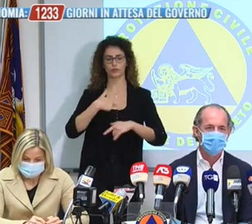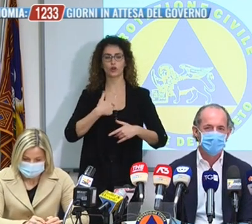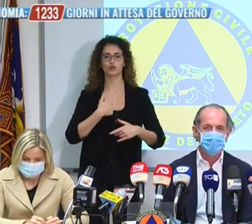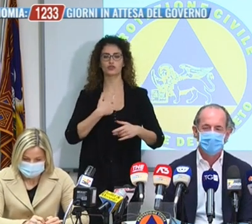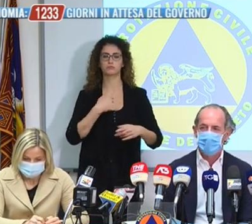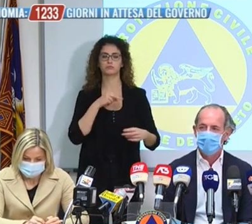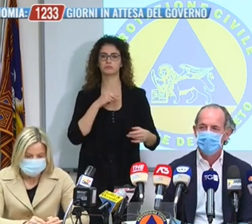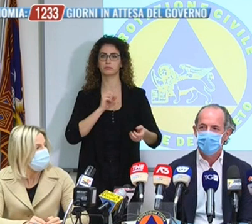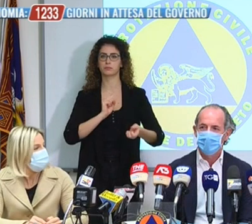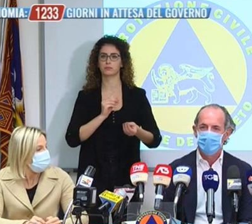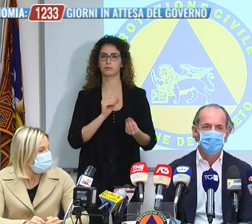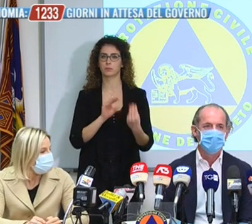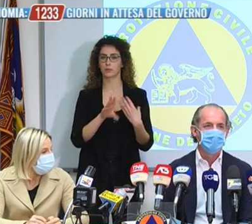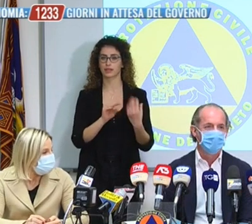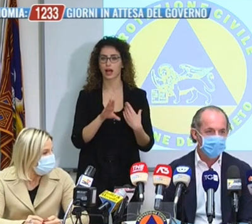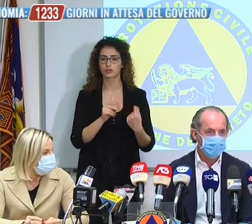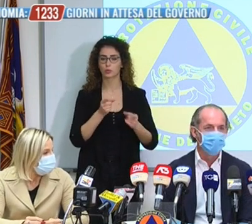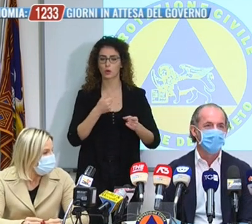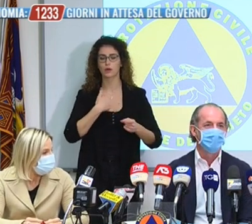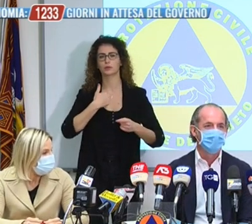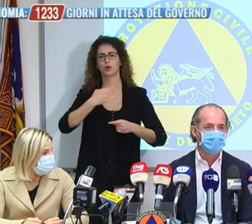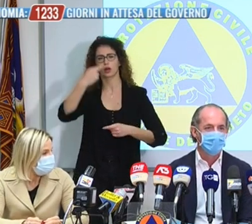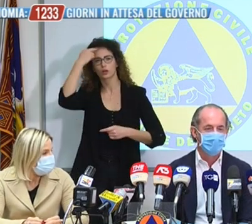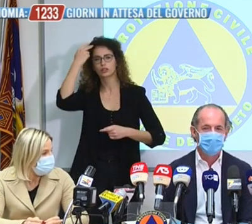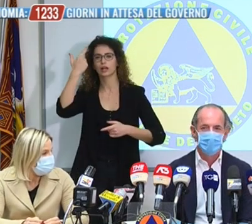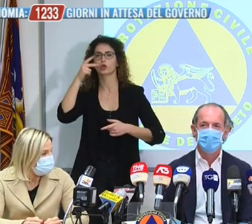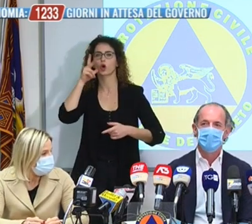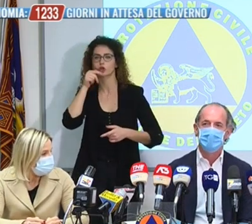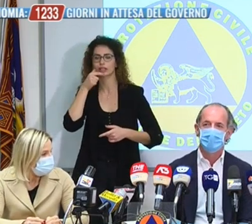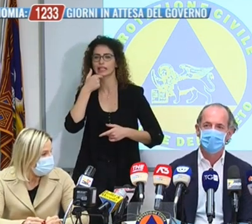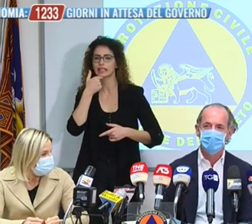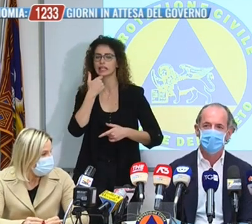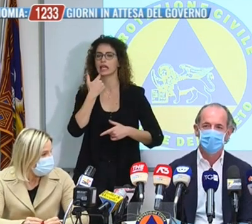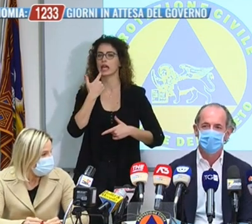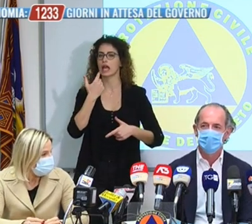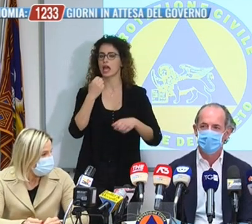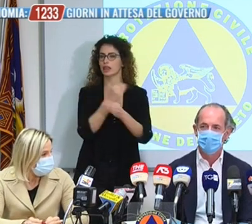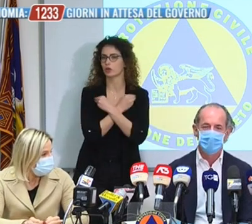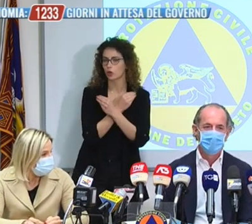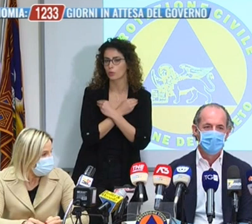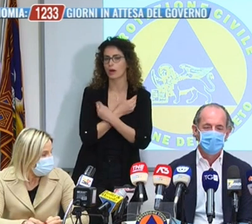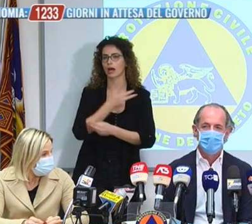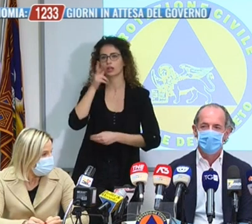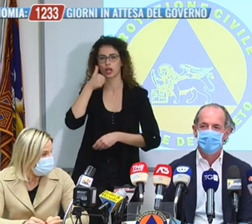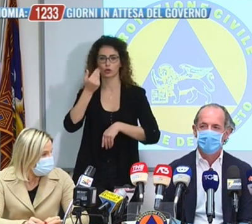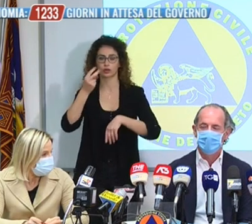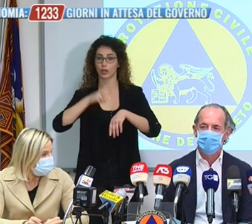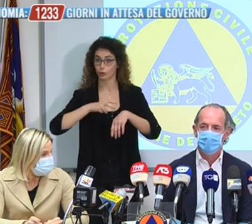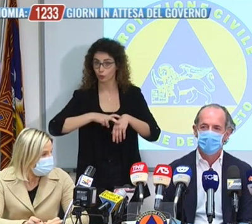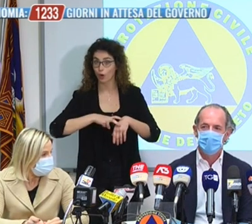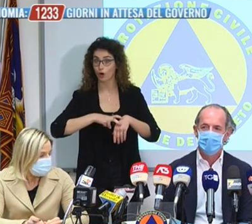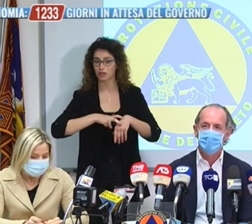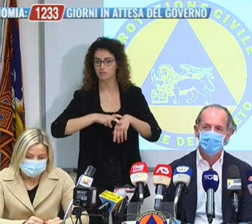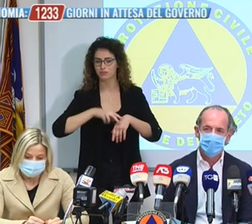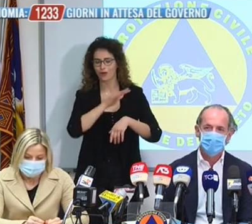messaggio ricordando le donne disoccupate, le donne medico, insomma tutte le nostre donne della